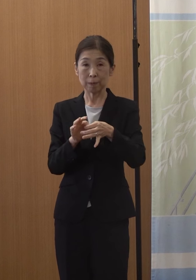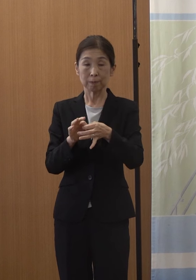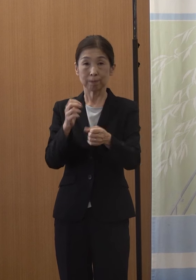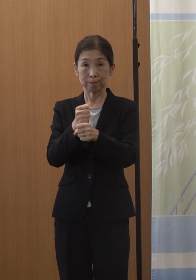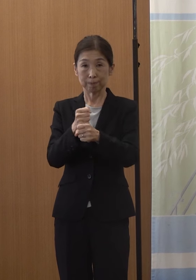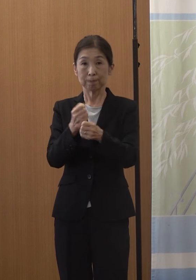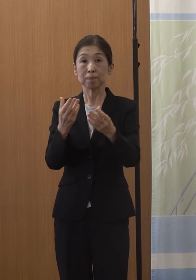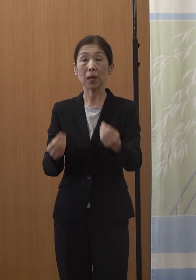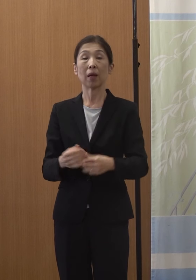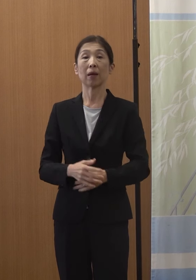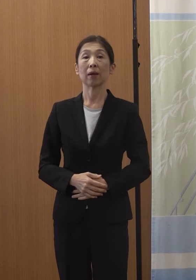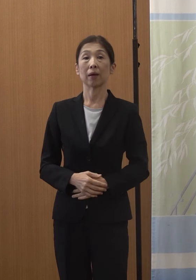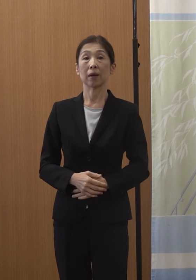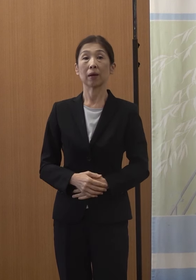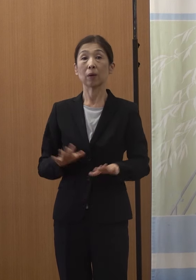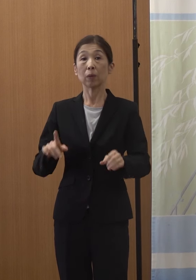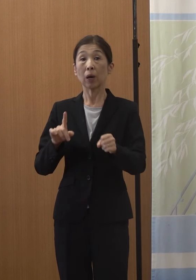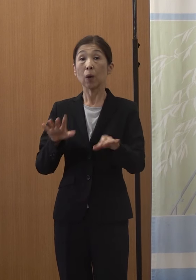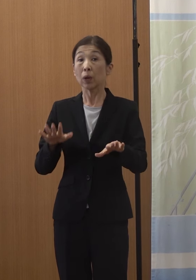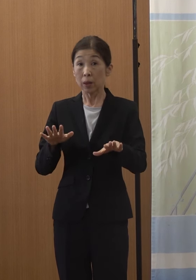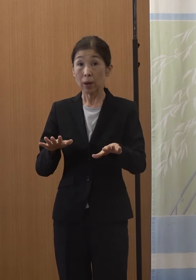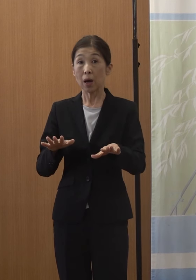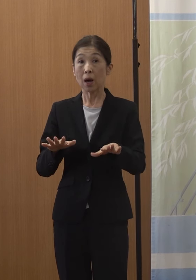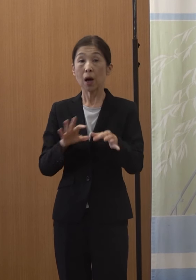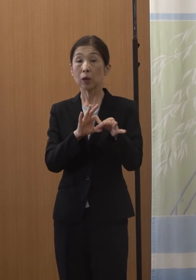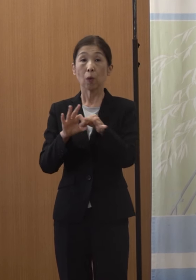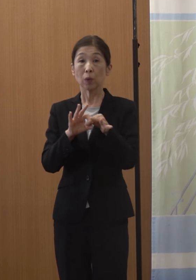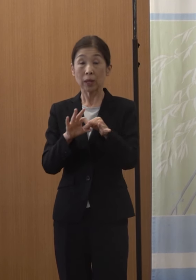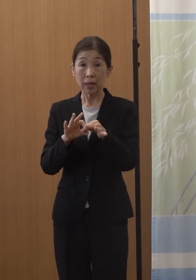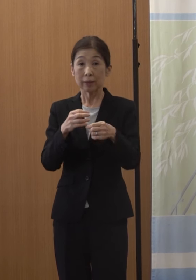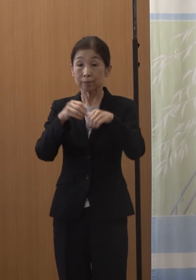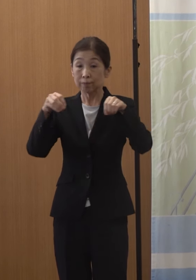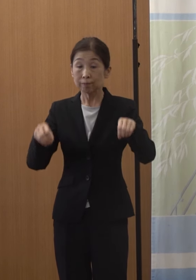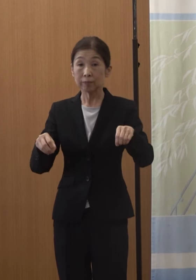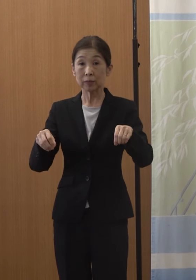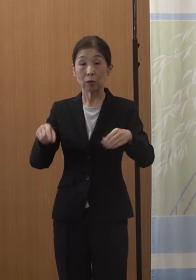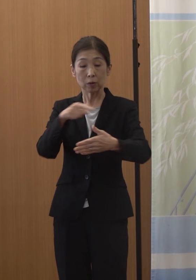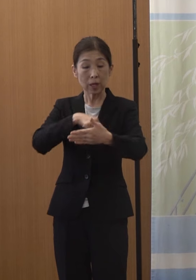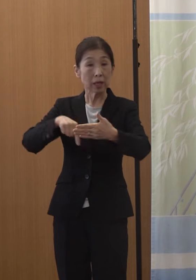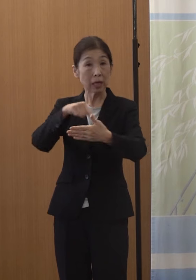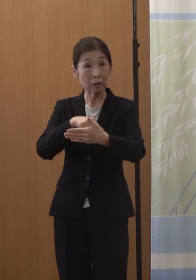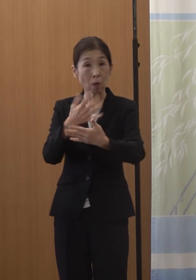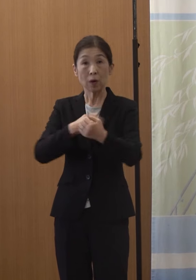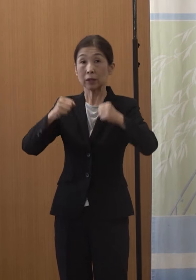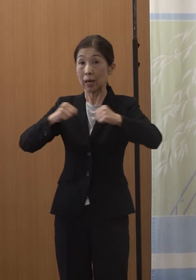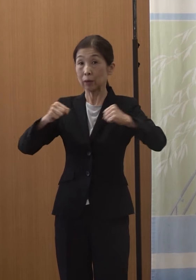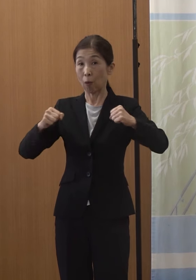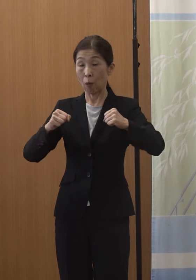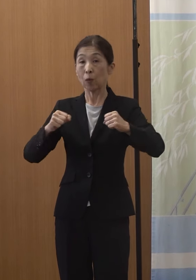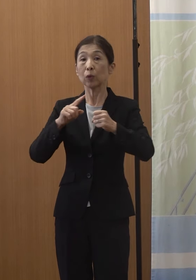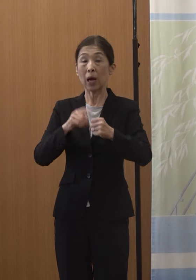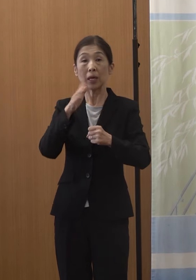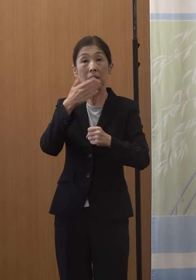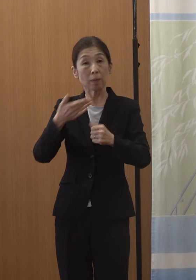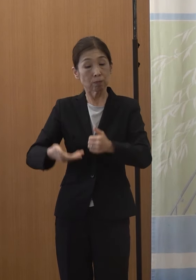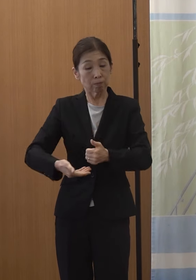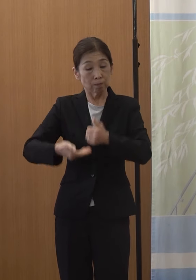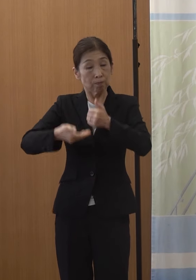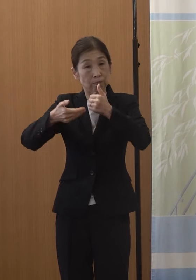しております。今回はその協定事項に掲げる健康増進と食育に関すること